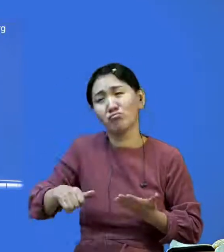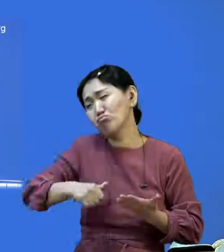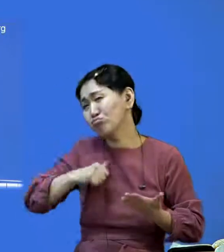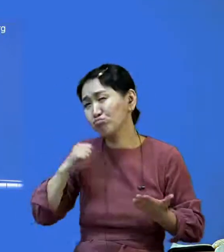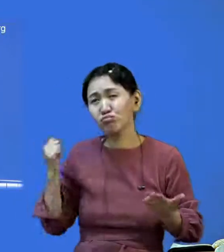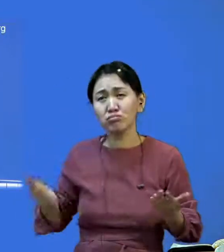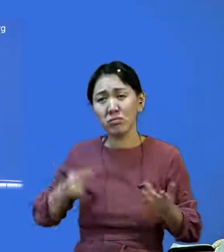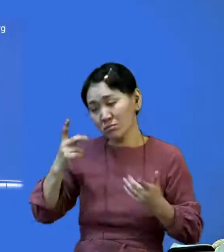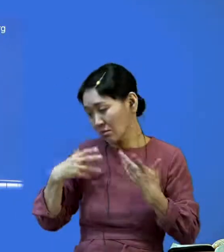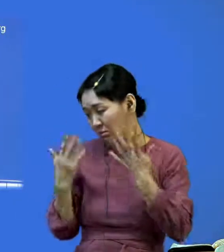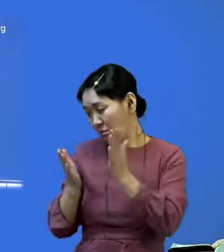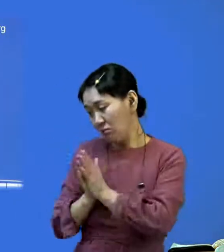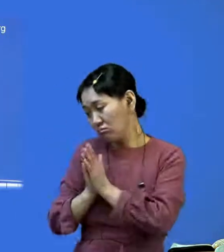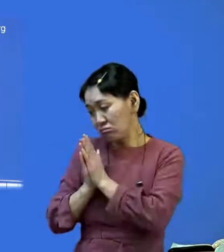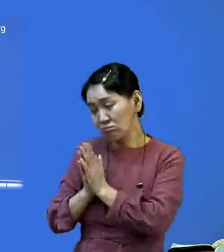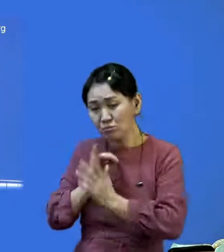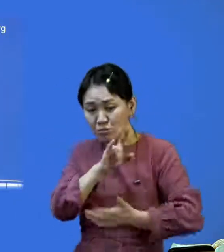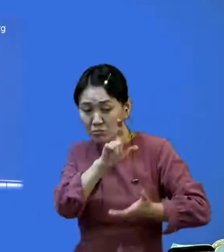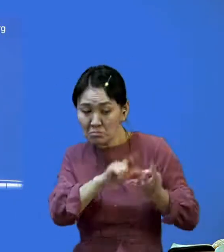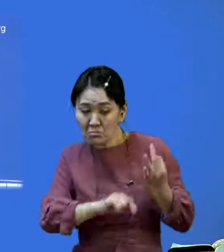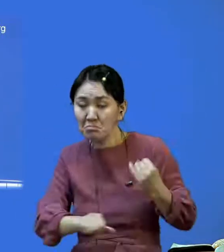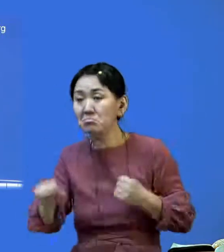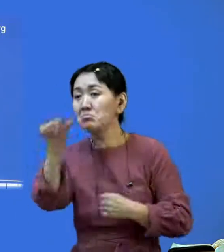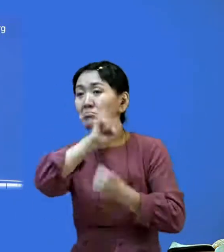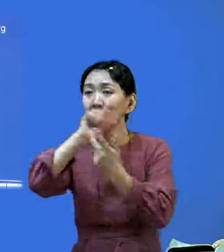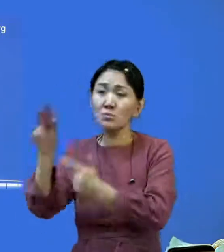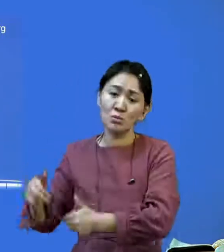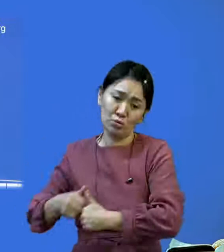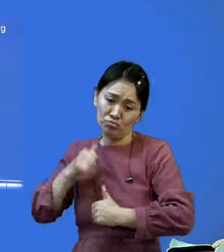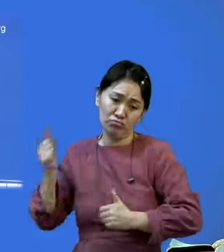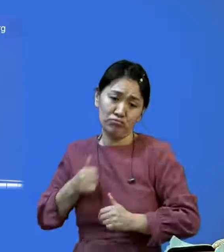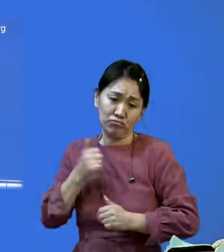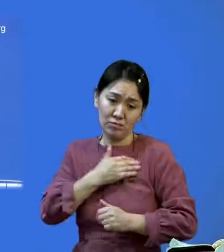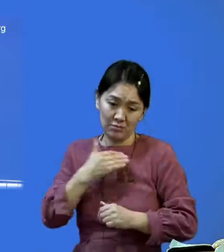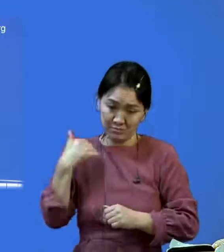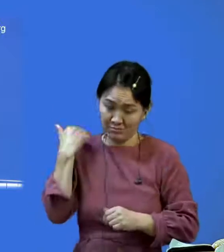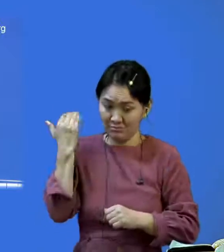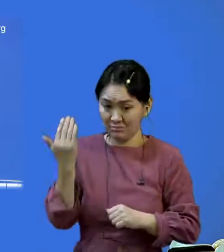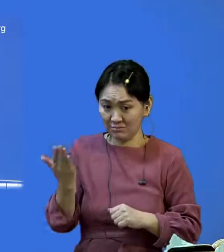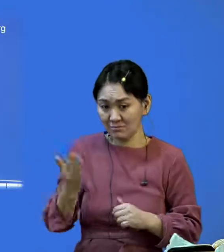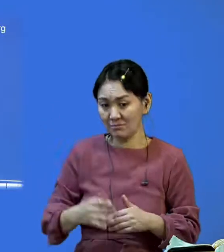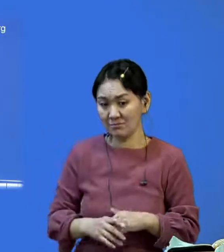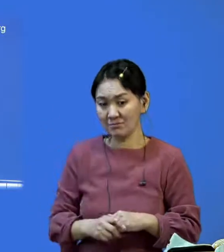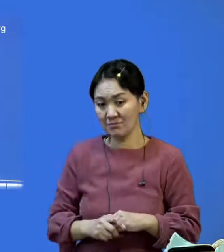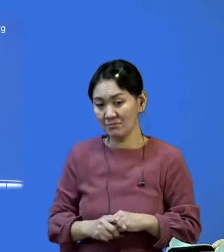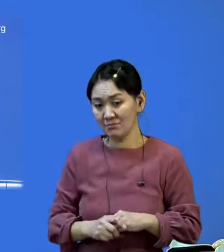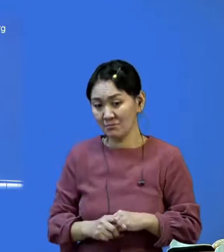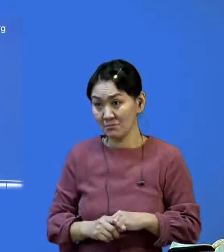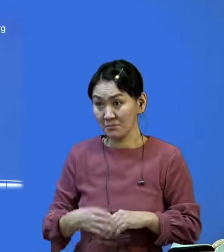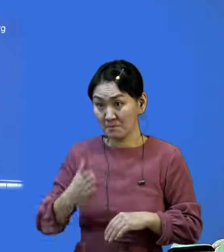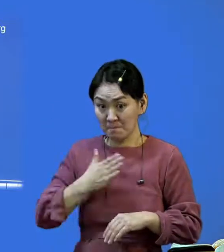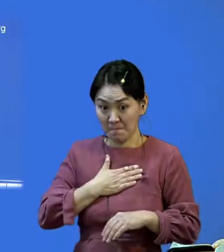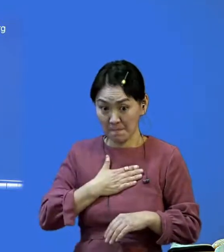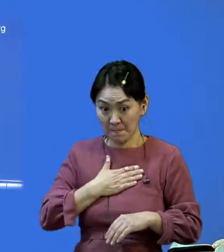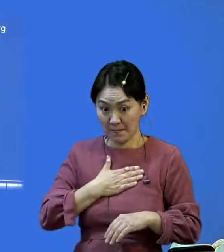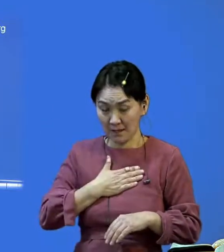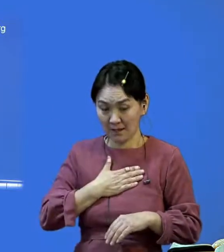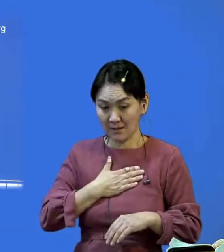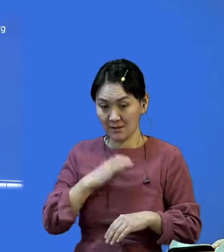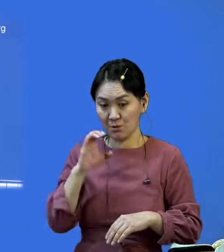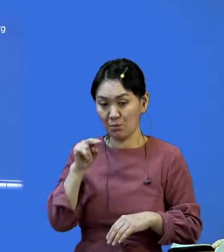тоолжсон. Надтай хамт байж надад хэрэгтэй бүхэл зүйлээр тусалдаг эзэн. Миний спонсор байна.